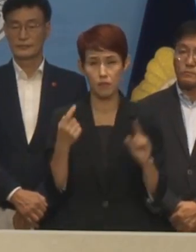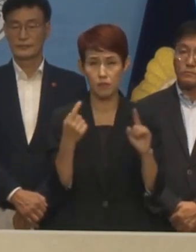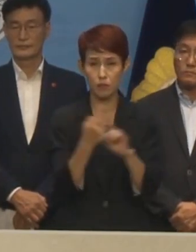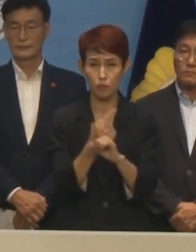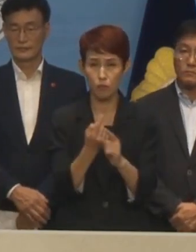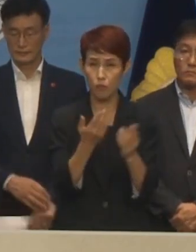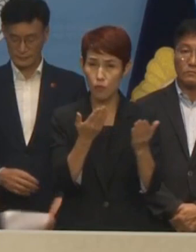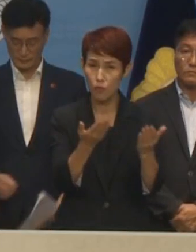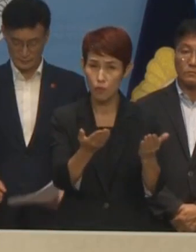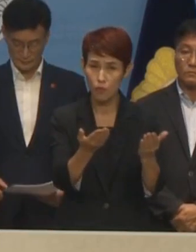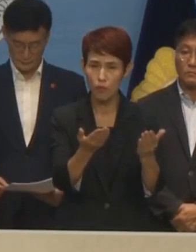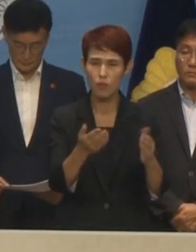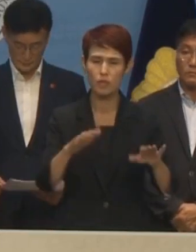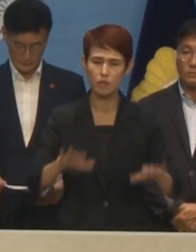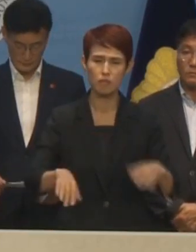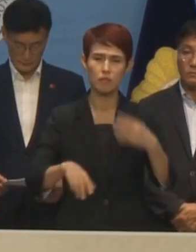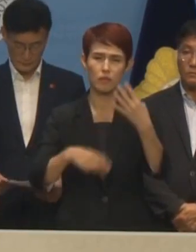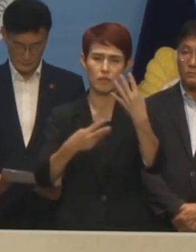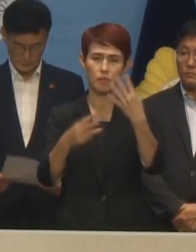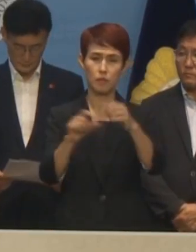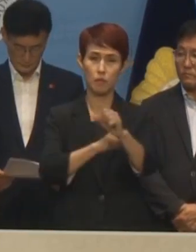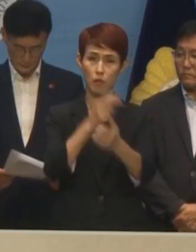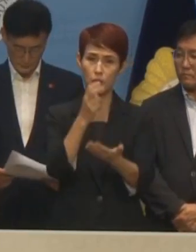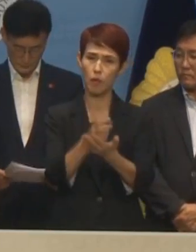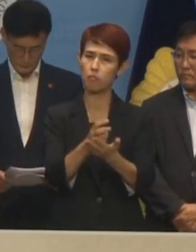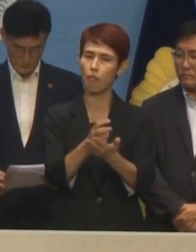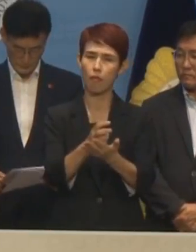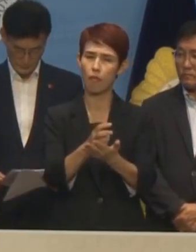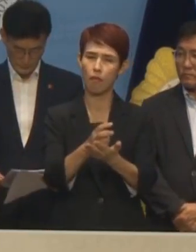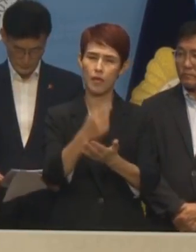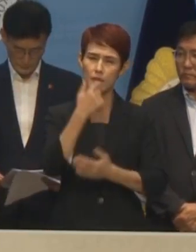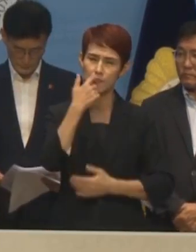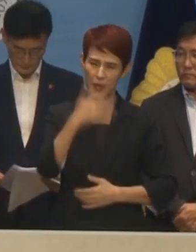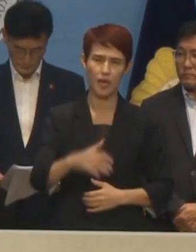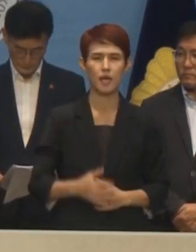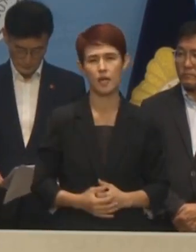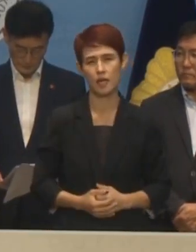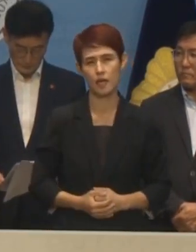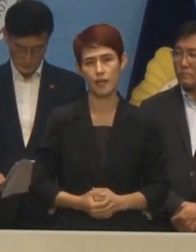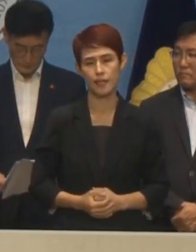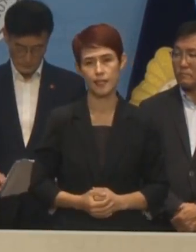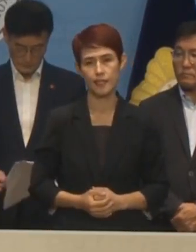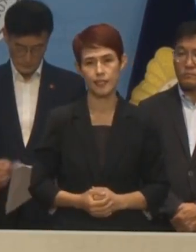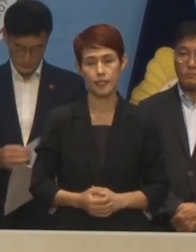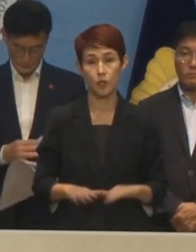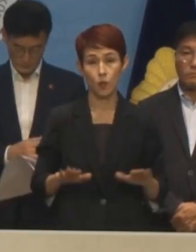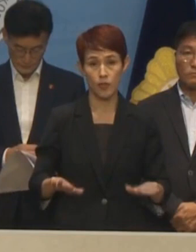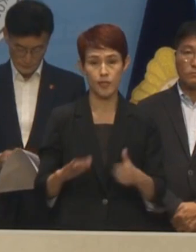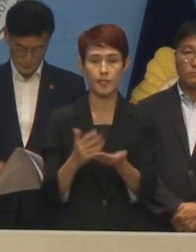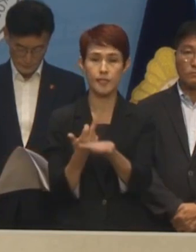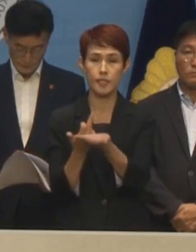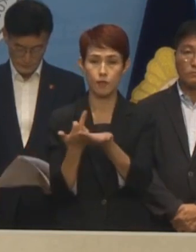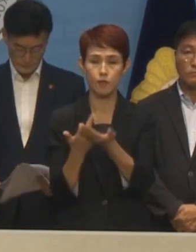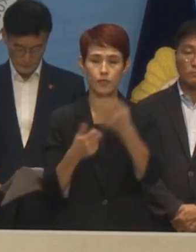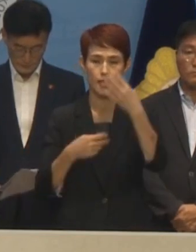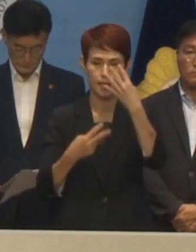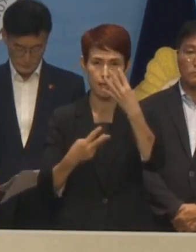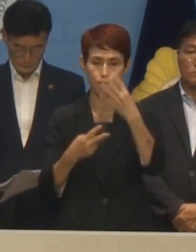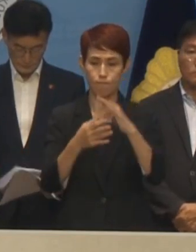있어 현 4.3 특별법은 한계가 있습니다. 그래서 오늘 제주 4.3 희생자